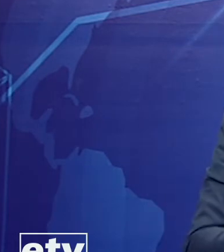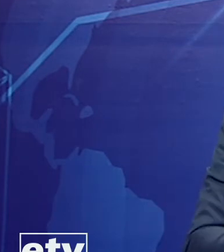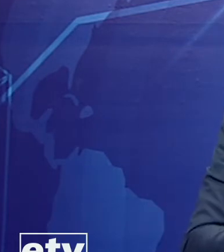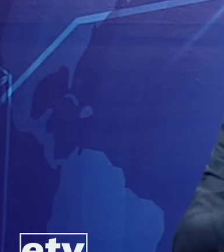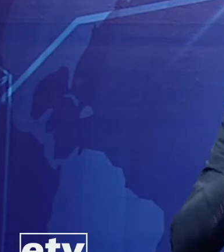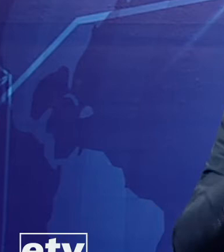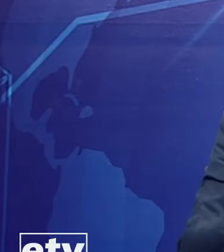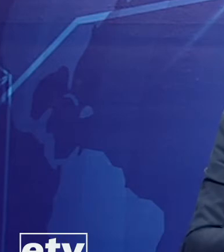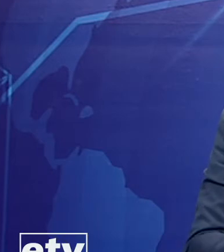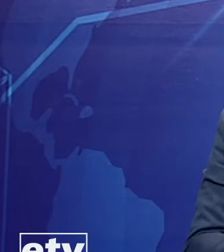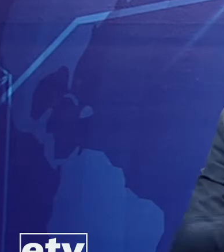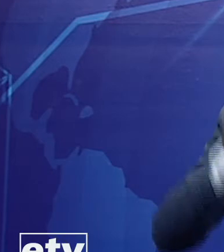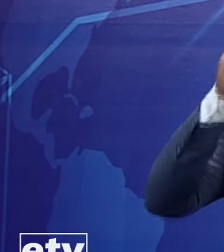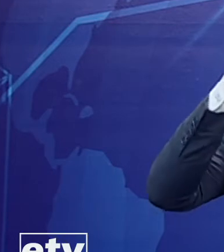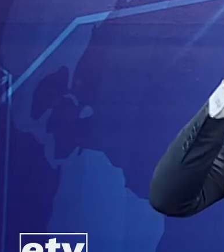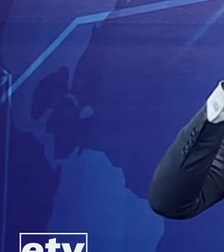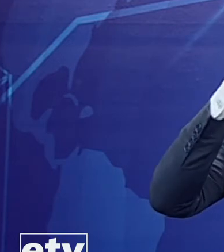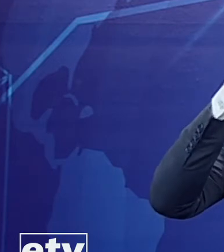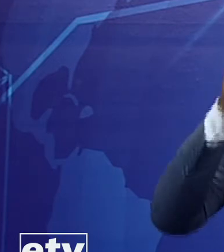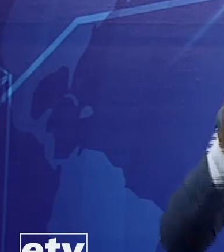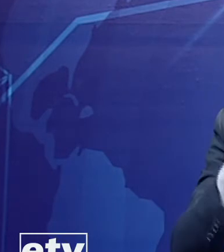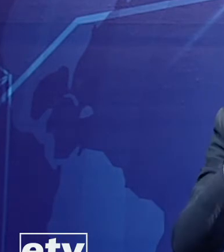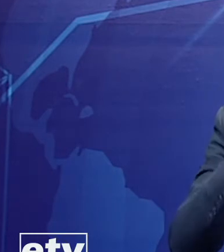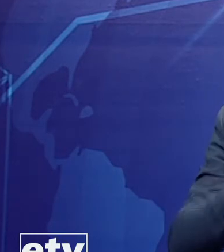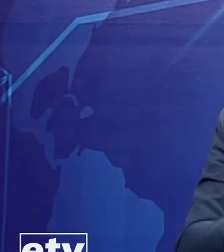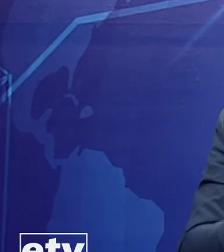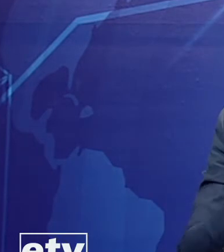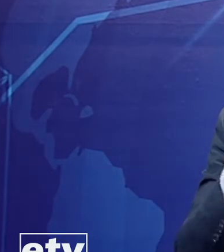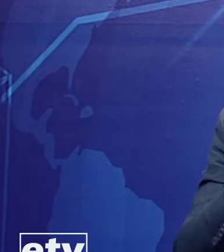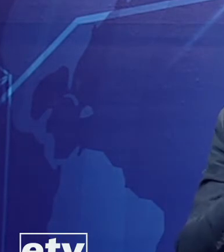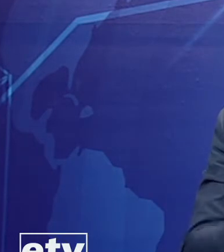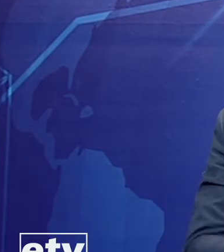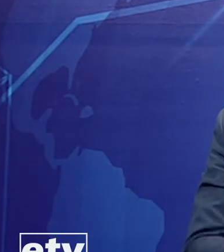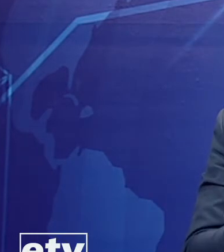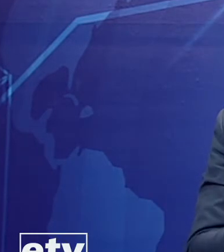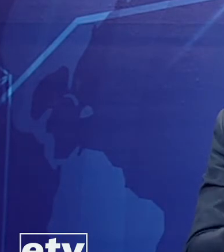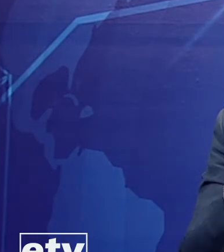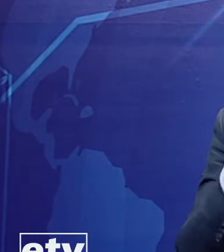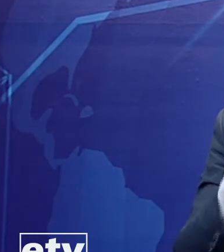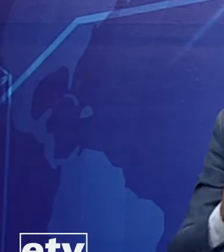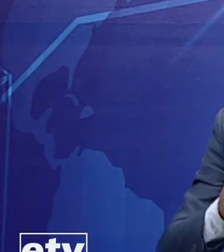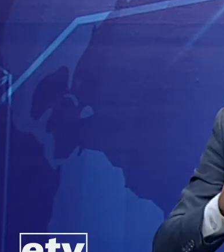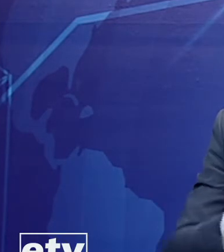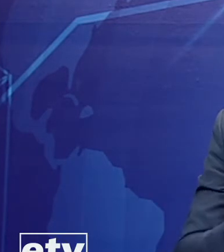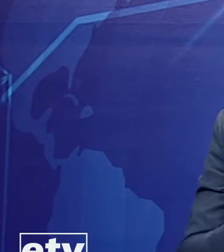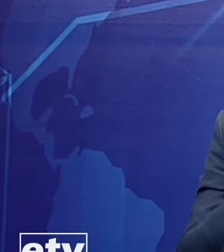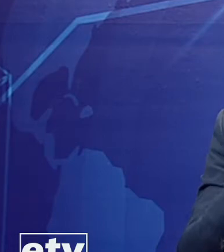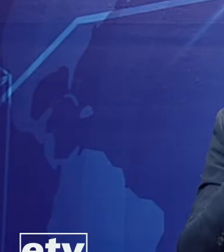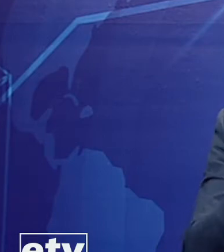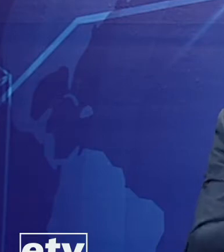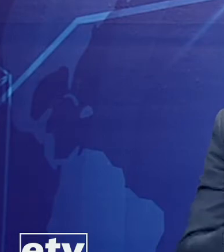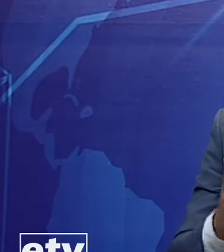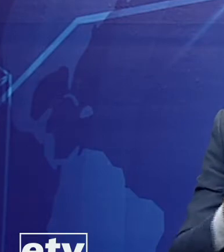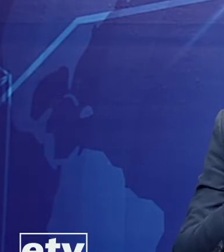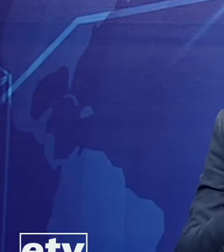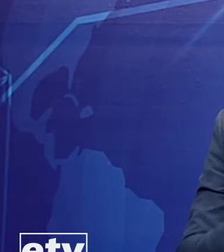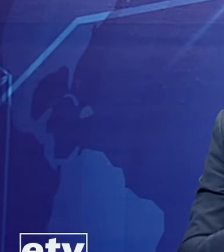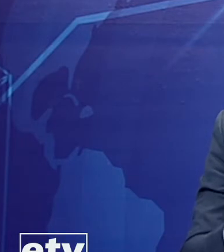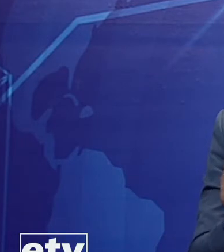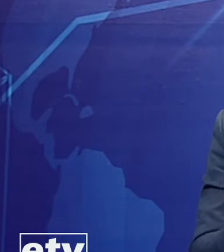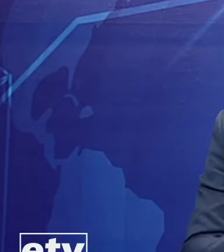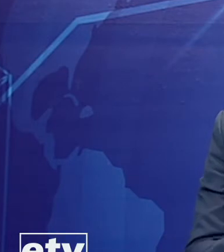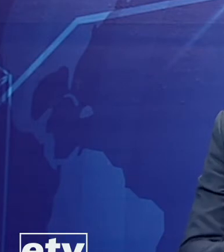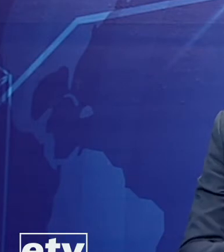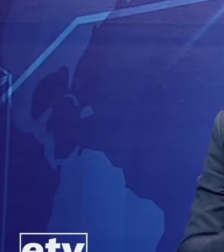ዋና ዳይሬክተር ዶክተር ድላሙ ኦተሬ የ2012 ዓ ም የ12ኛ ክፍል አገር አቀፍ